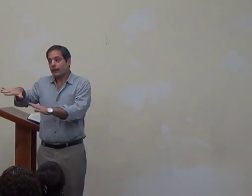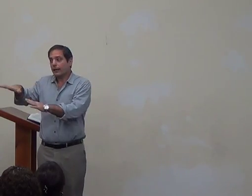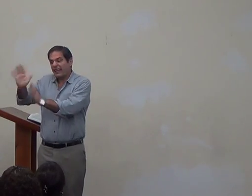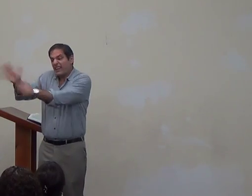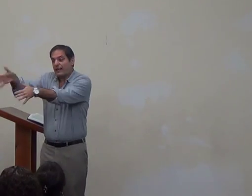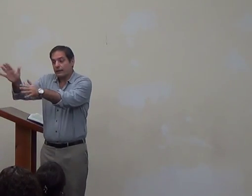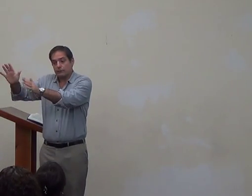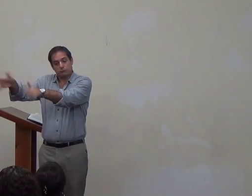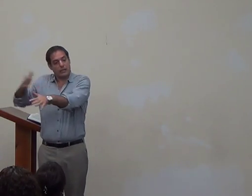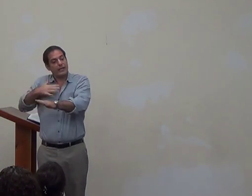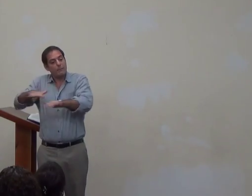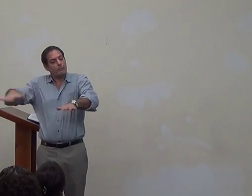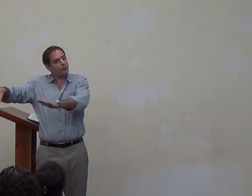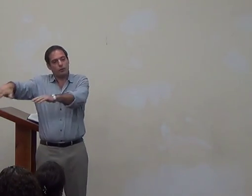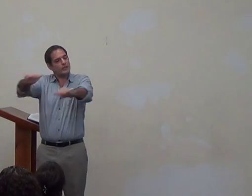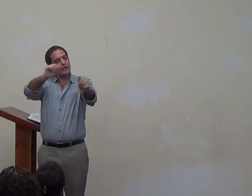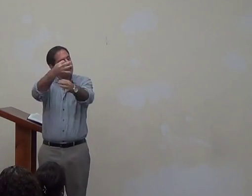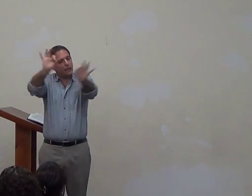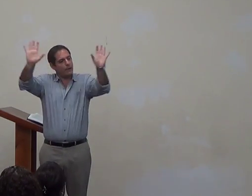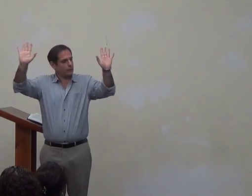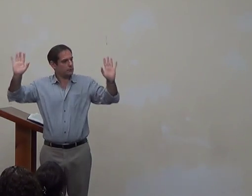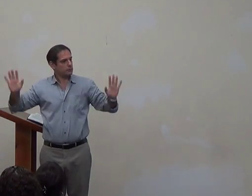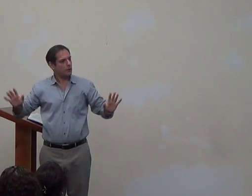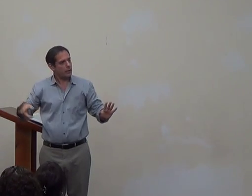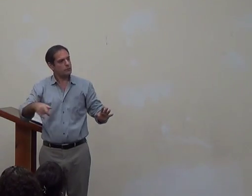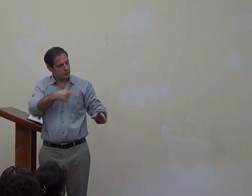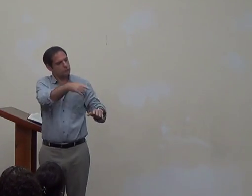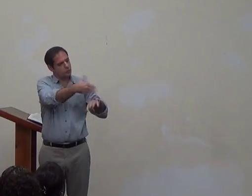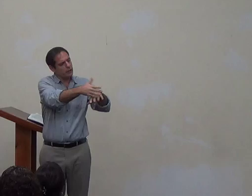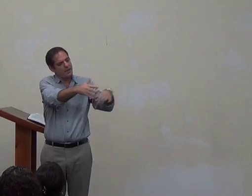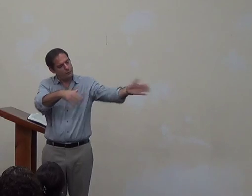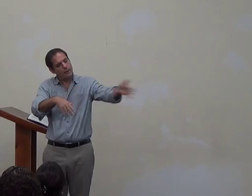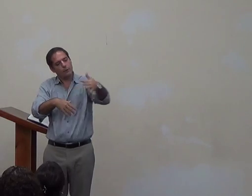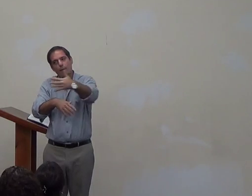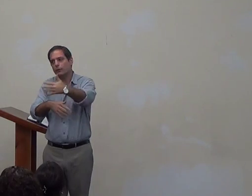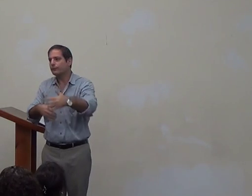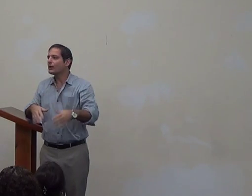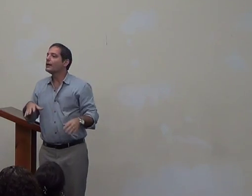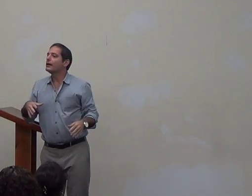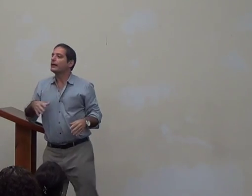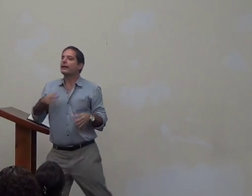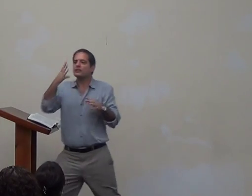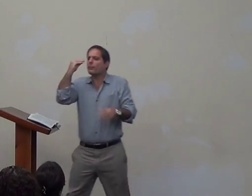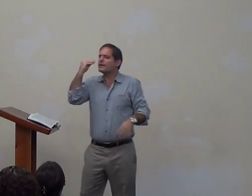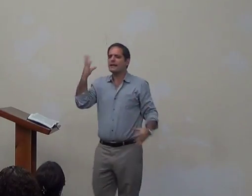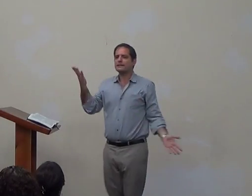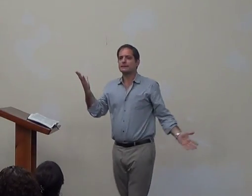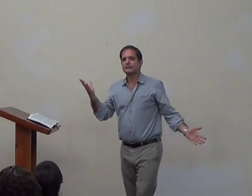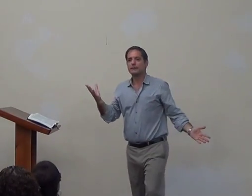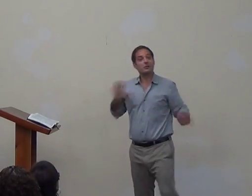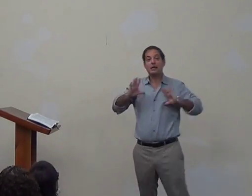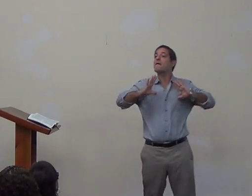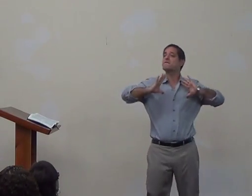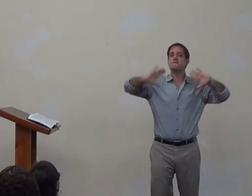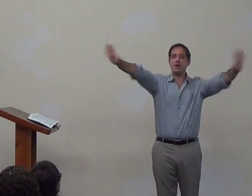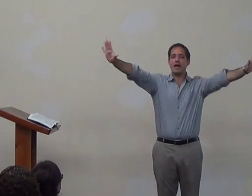digas que deje a mi pueblo salir libre, ¿ok? Yo te mando, vamos, vamos. ¿Y qué hizo Moisés?